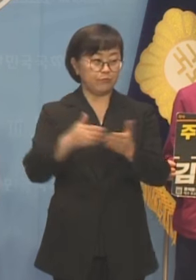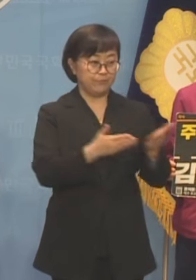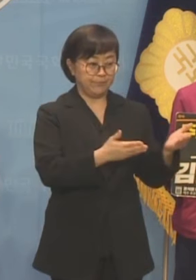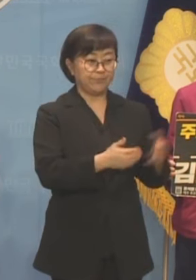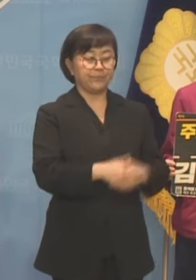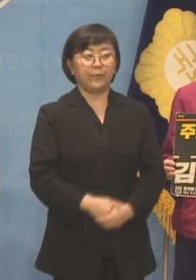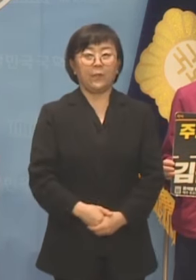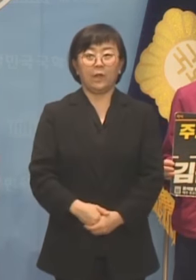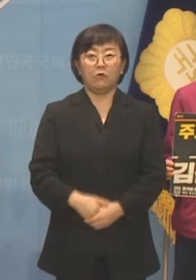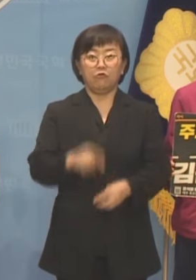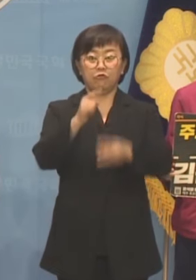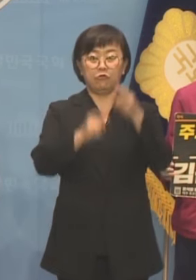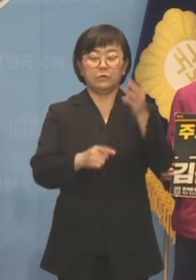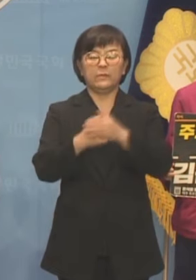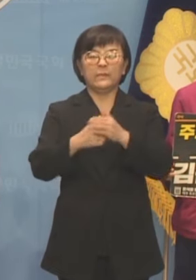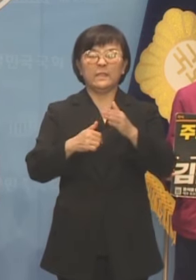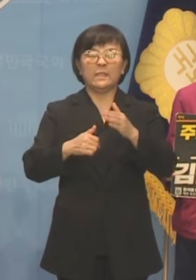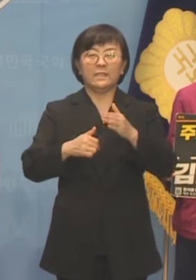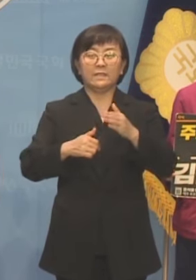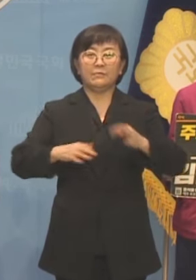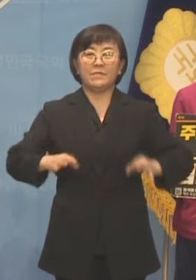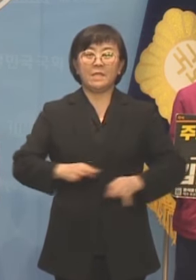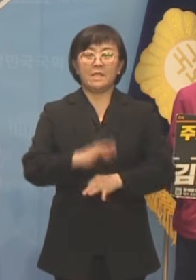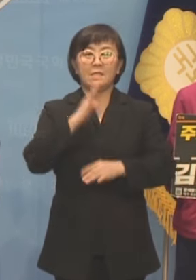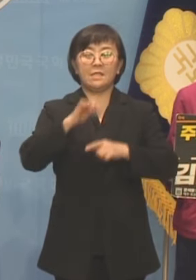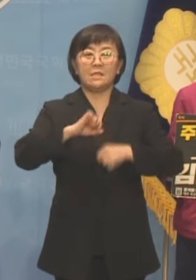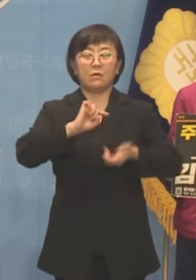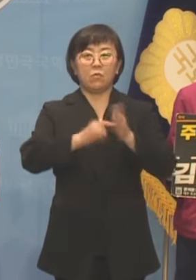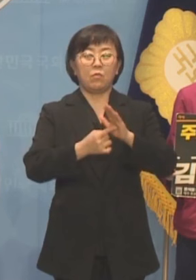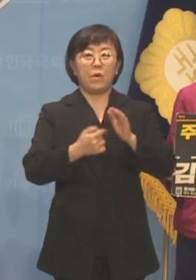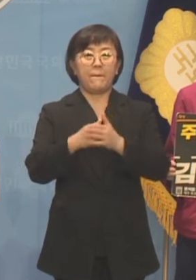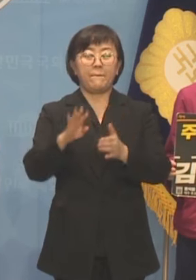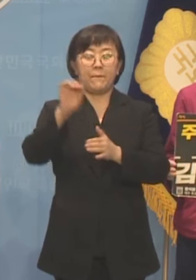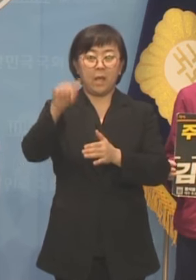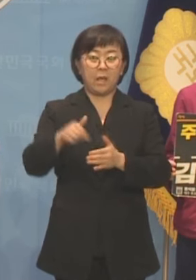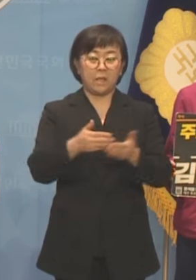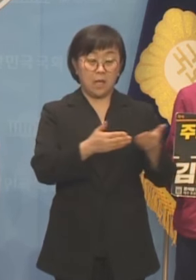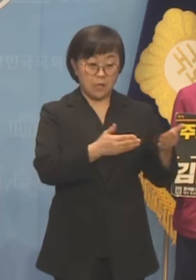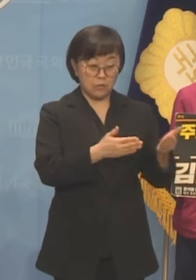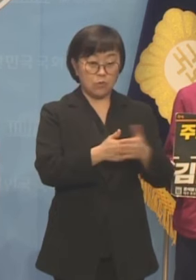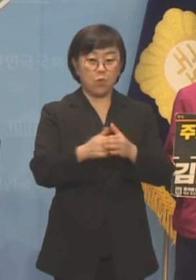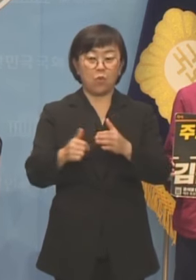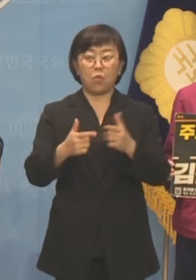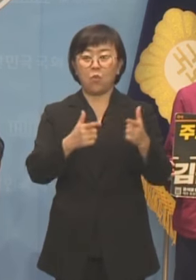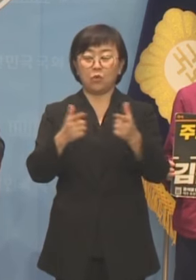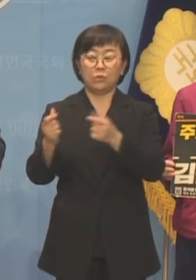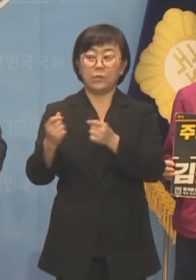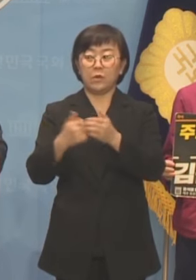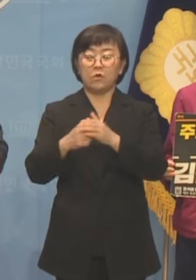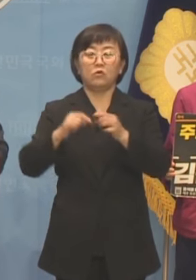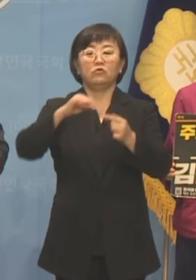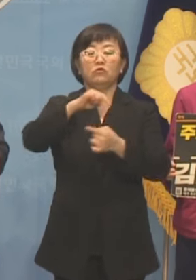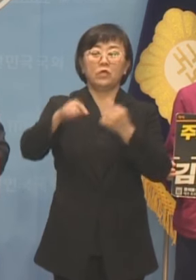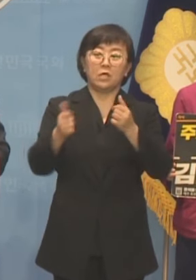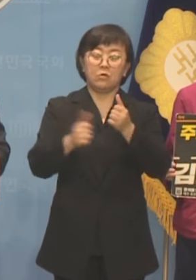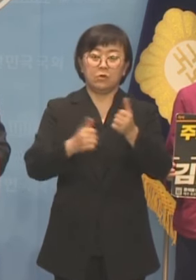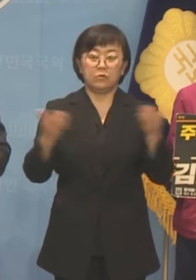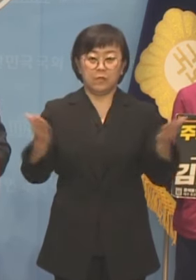왼쪽에 윤성열 일과 온갖 비리 진상 교 모임 백혜숙 공동 대표님 유래 시민대